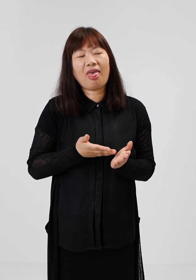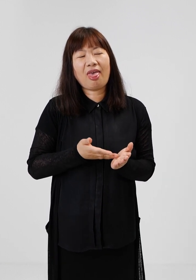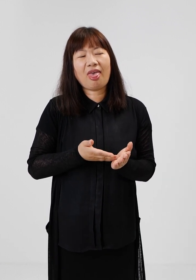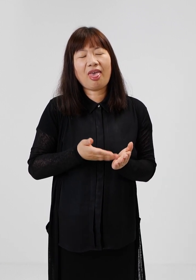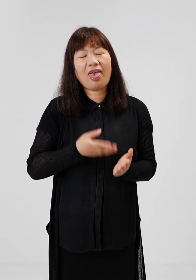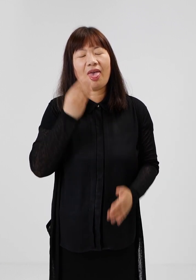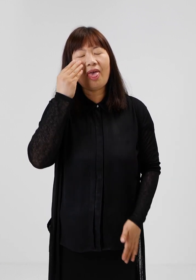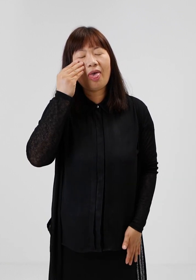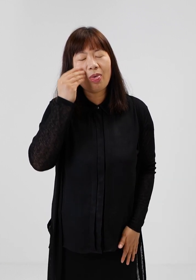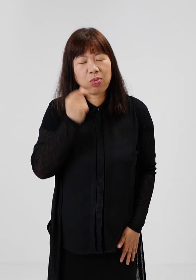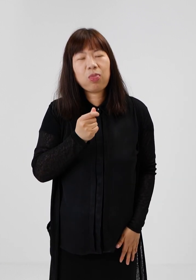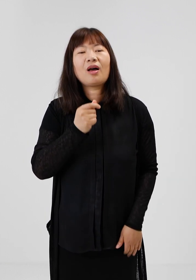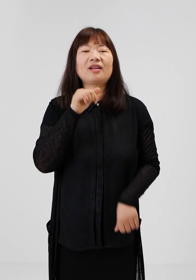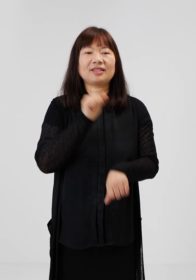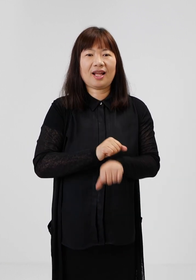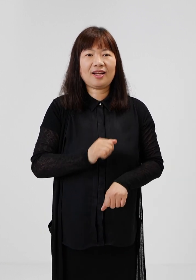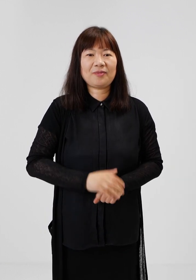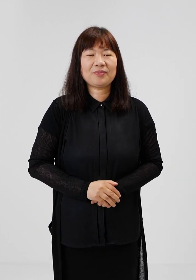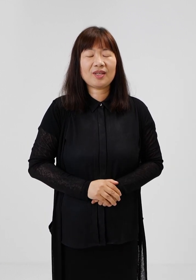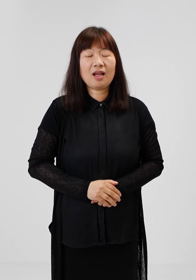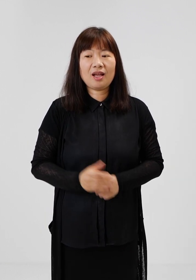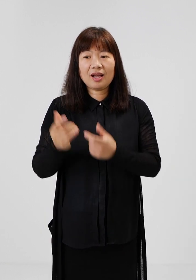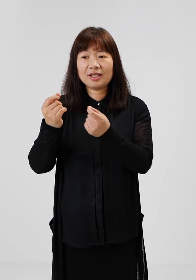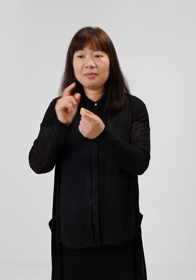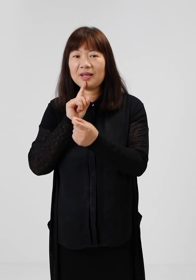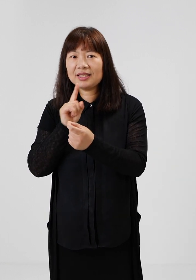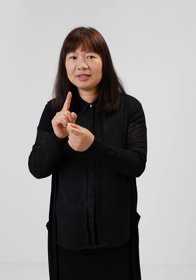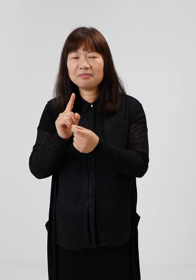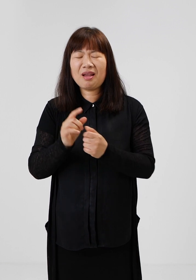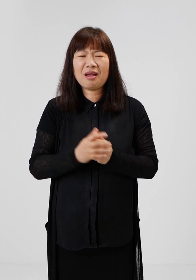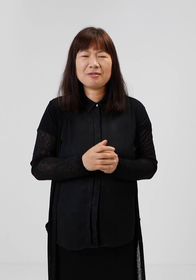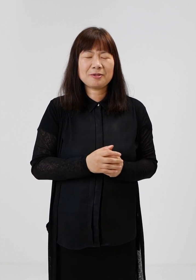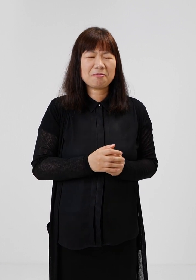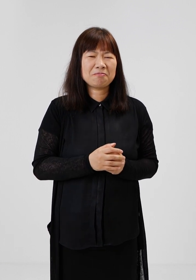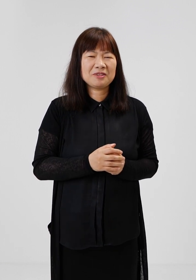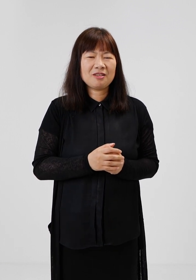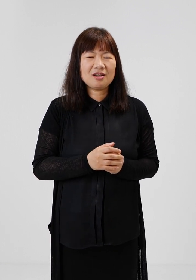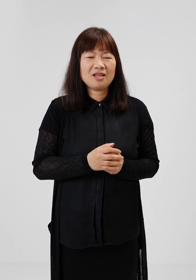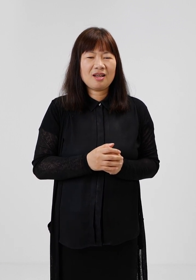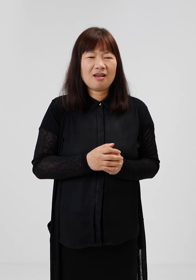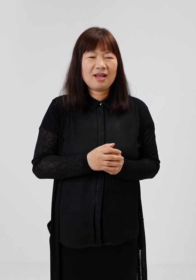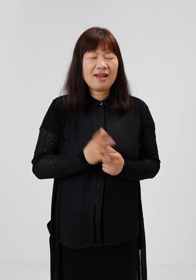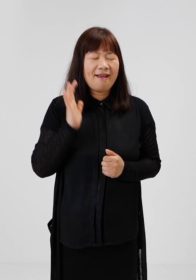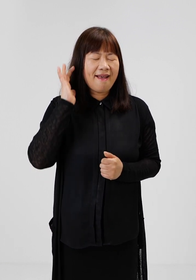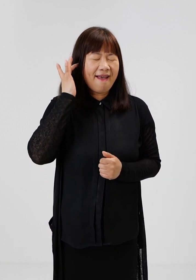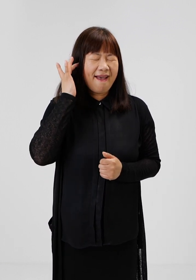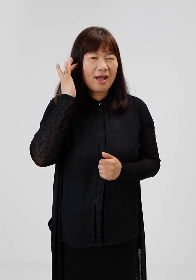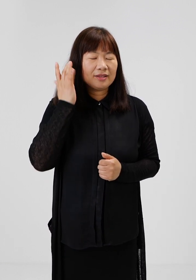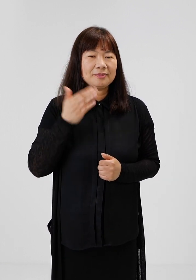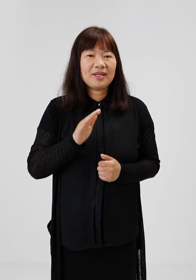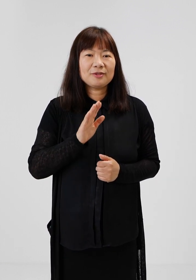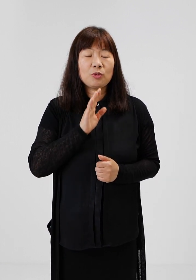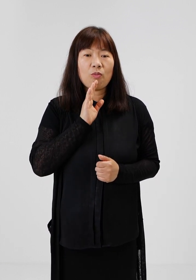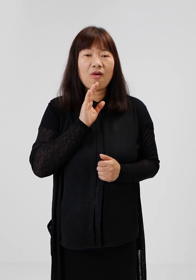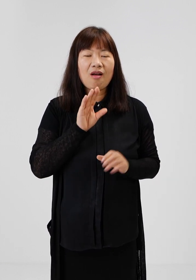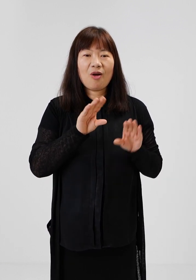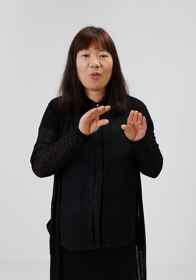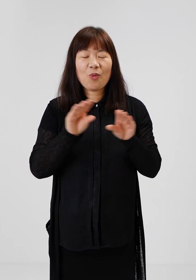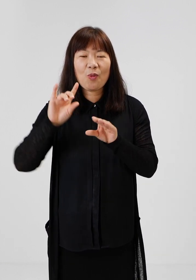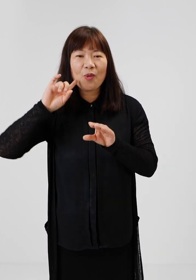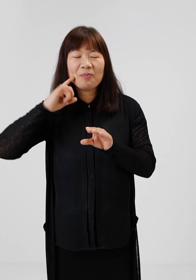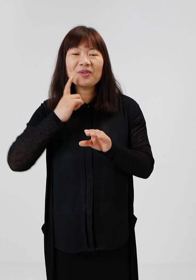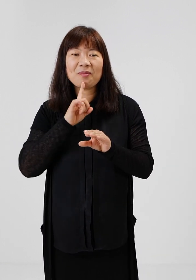봄바람처럼 하는 사람이에요. 똑같은 말인데도 밉상이 있고 곱게 말하는 사람이 있잖아요. 그러니까